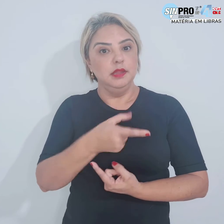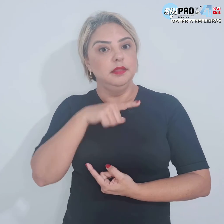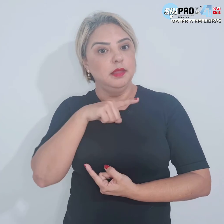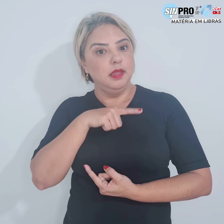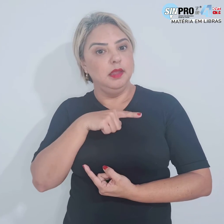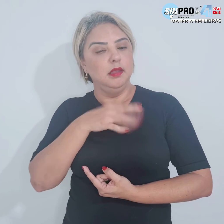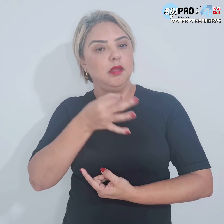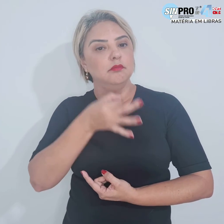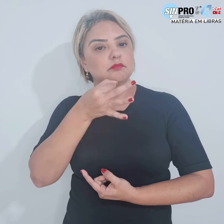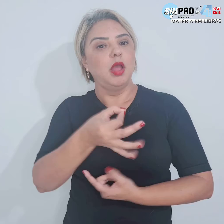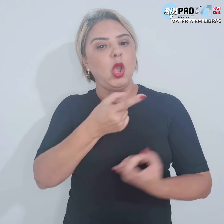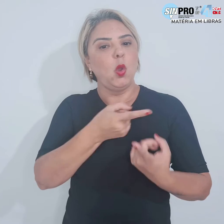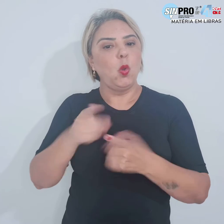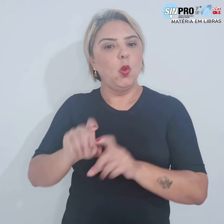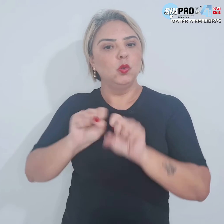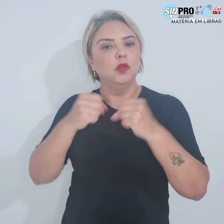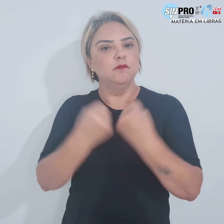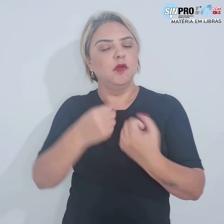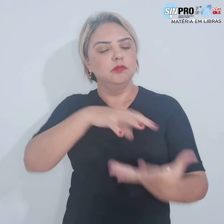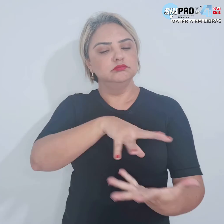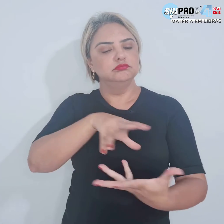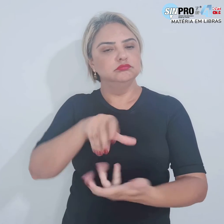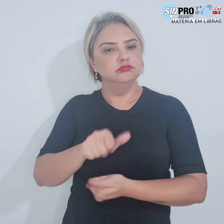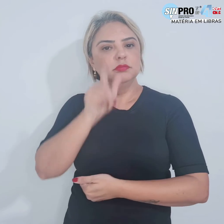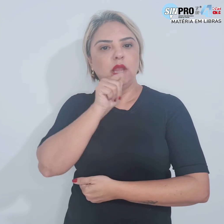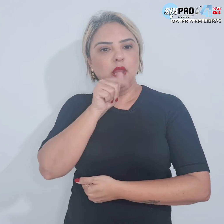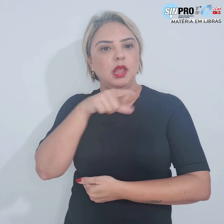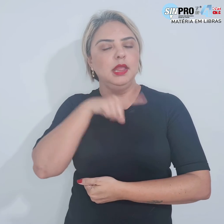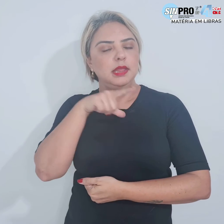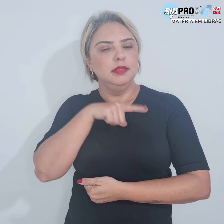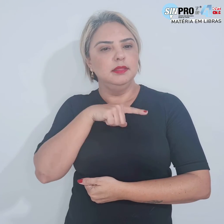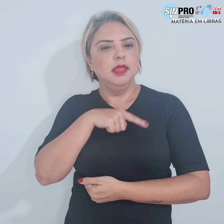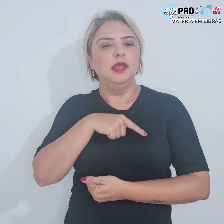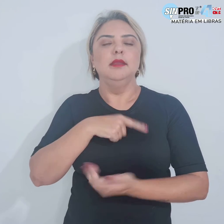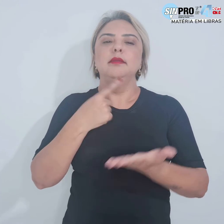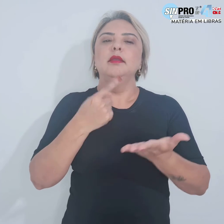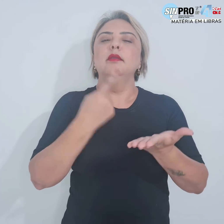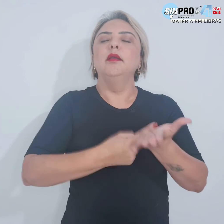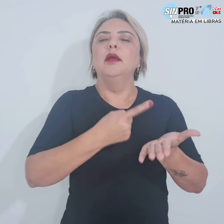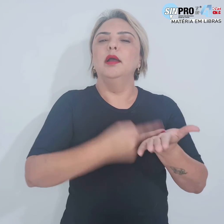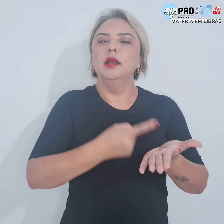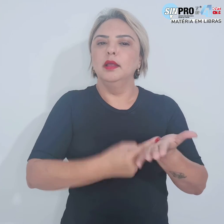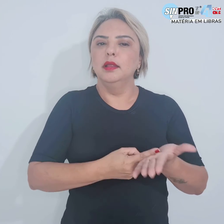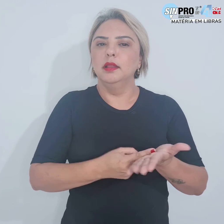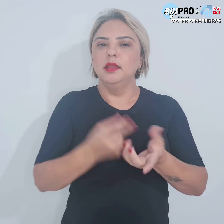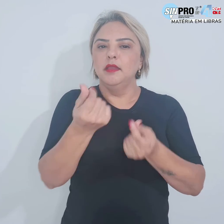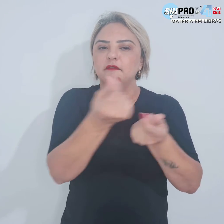em contraposição ao Fórum Mundial da Água, que tem como agenda